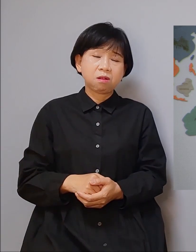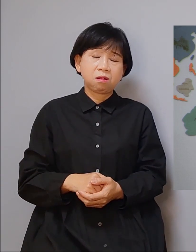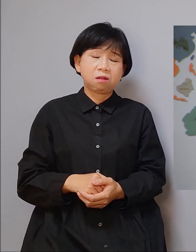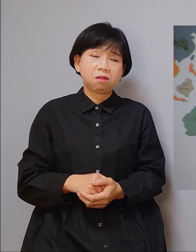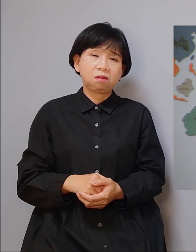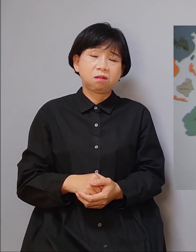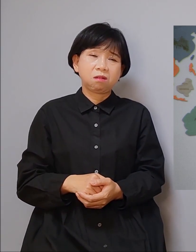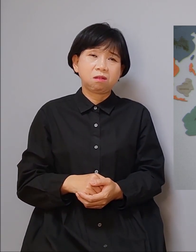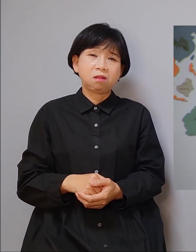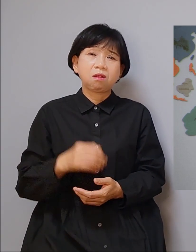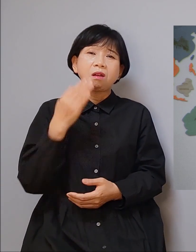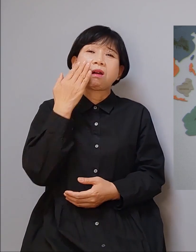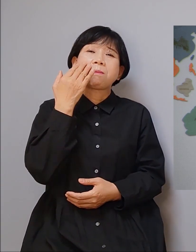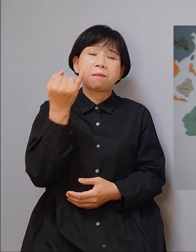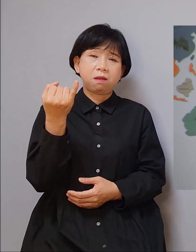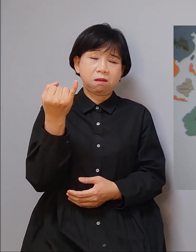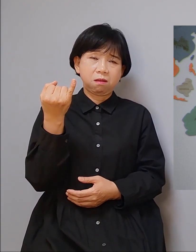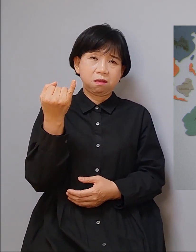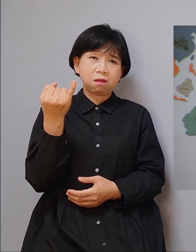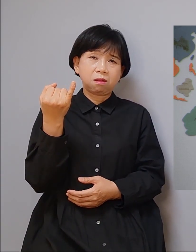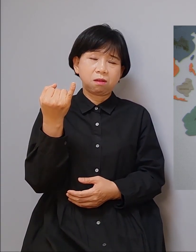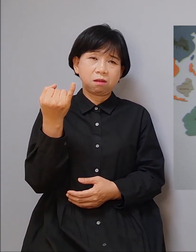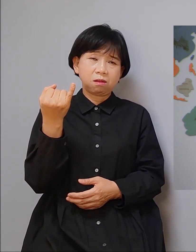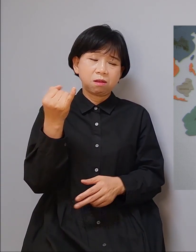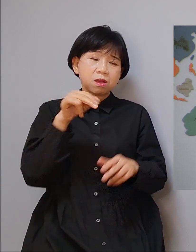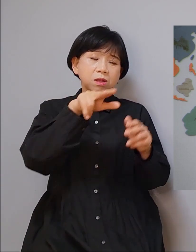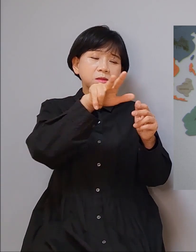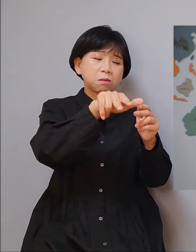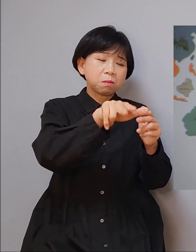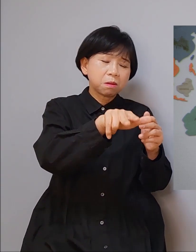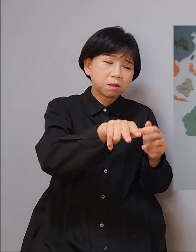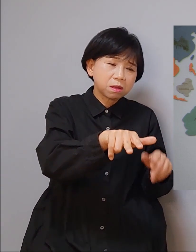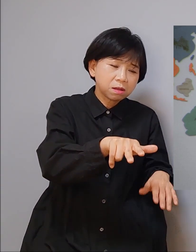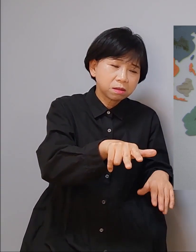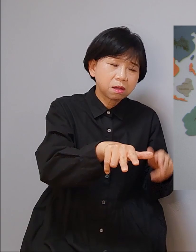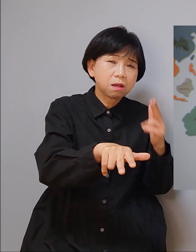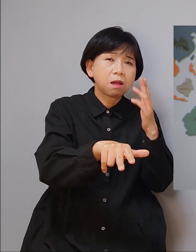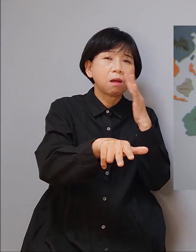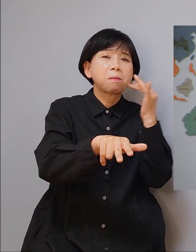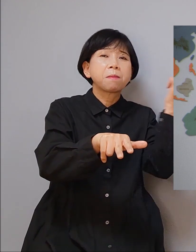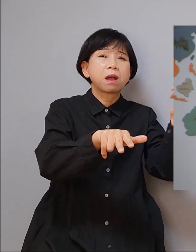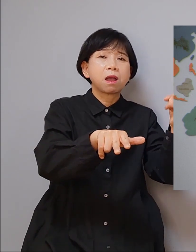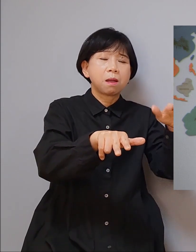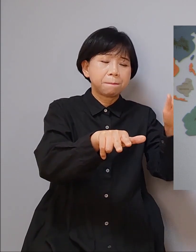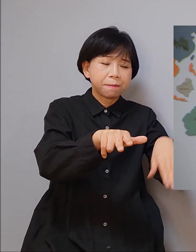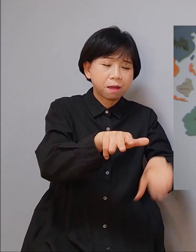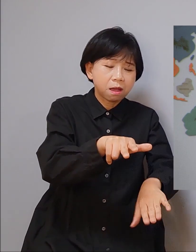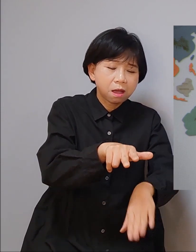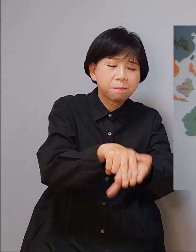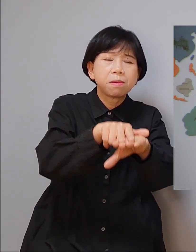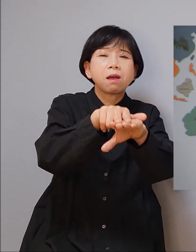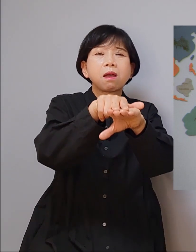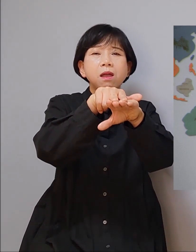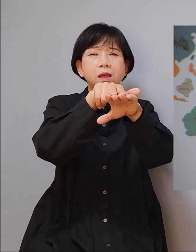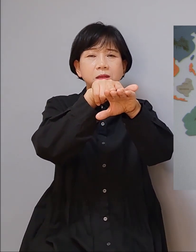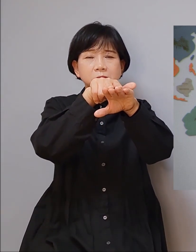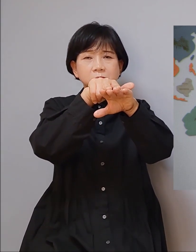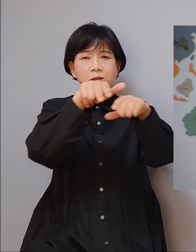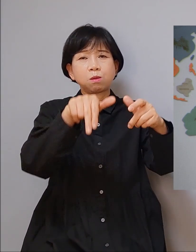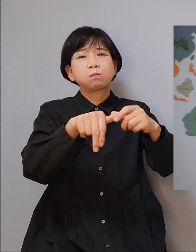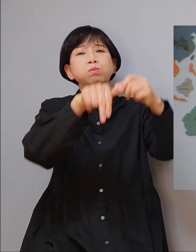떨어지지 않게 땅에 곤두박질 치기 바로 직전에 받아냅니다. 그리고 다시 시도할